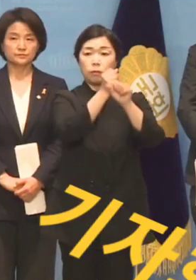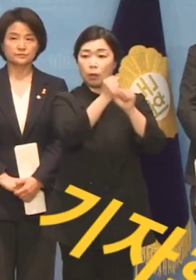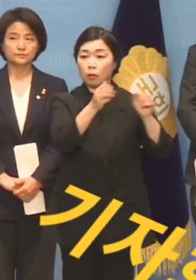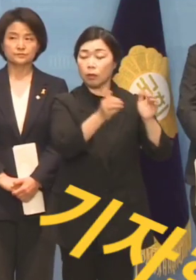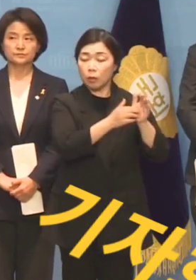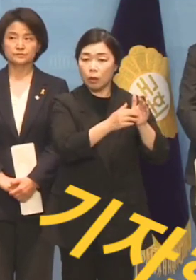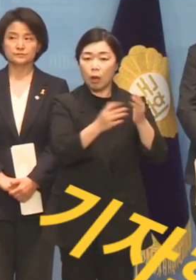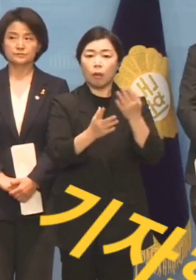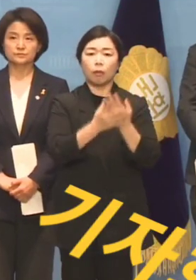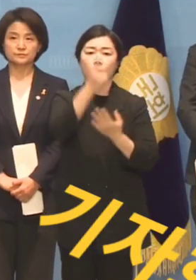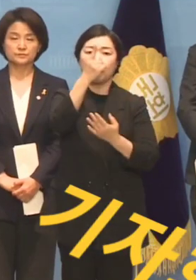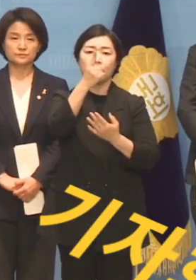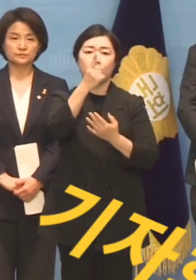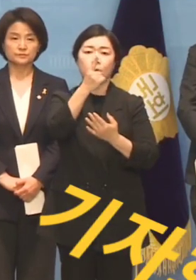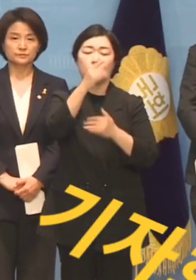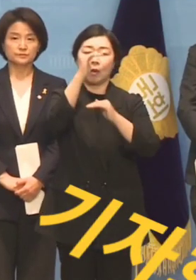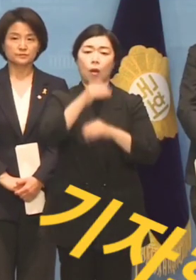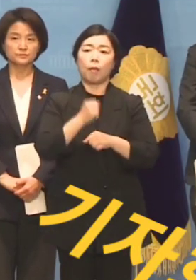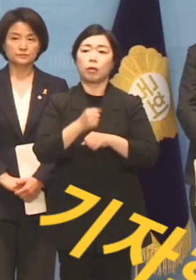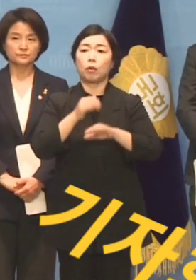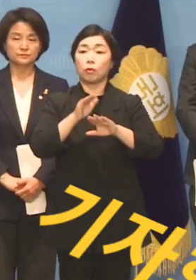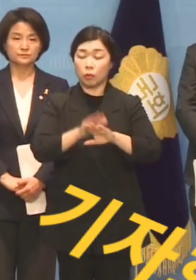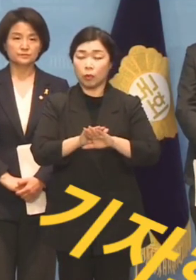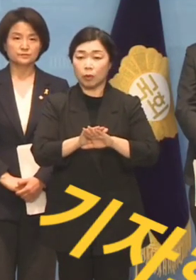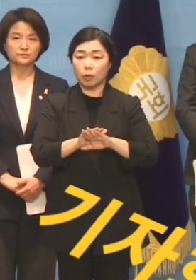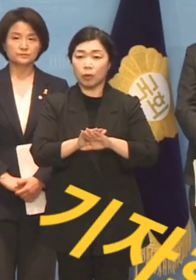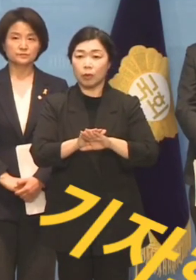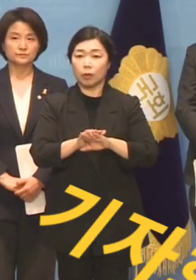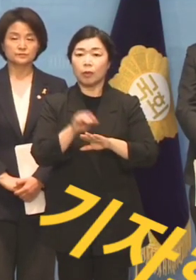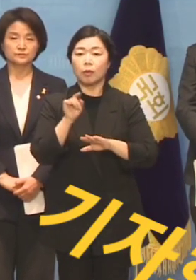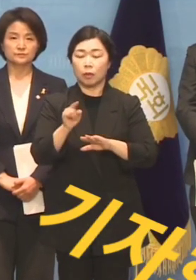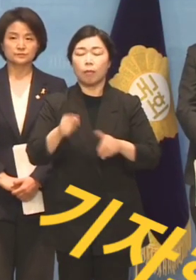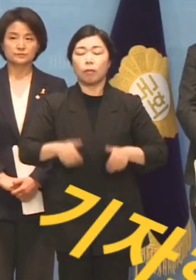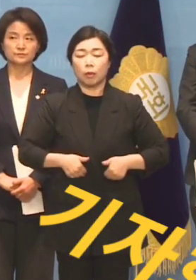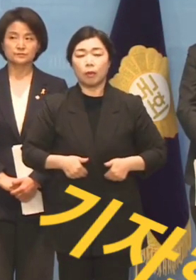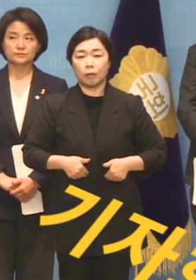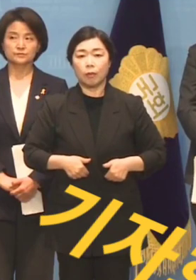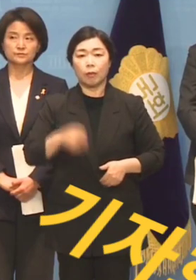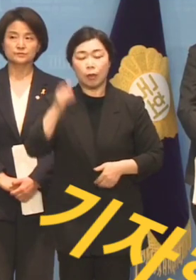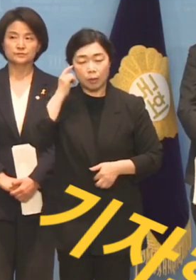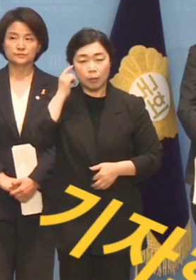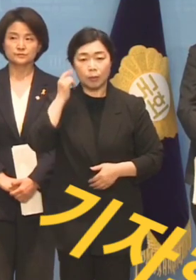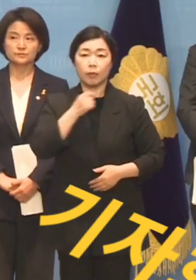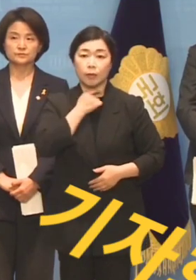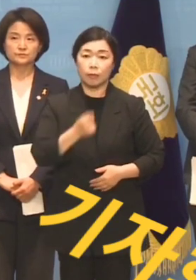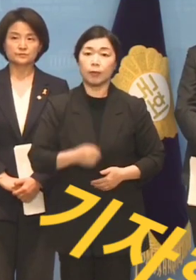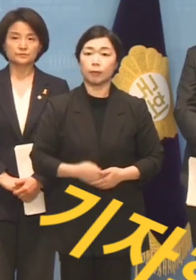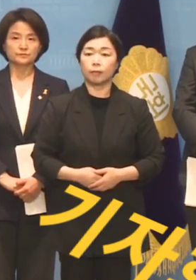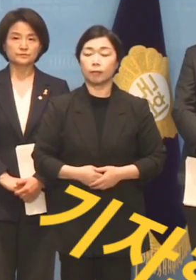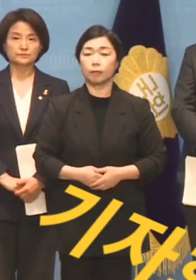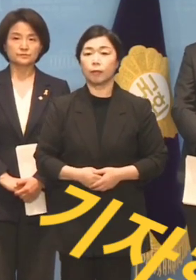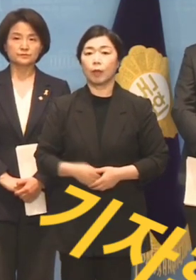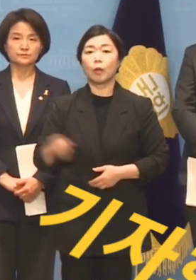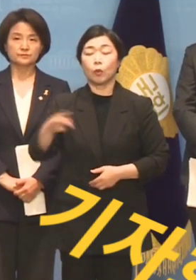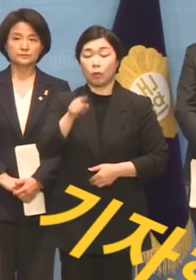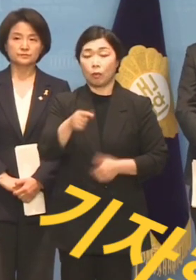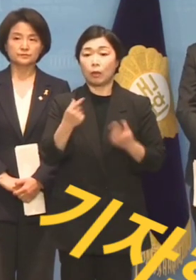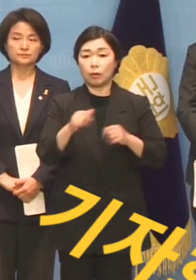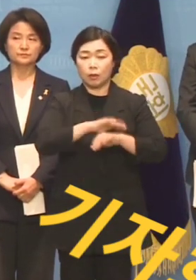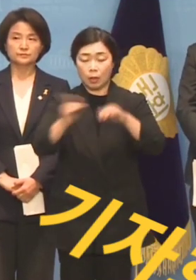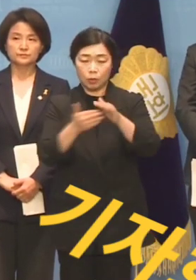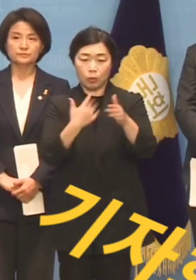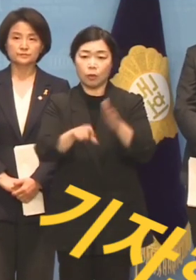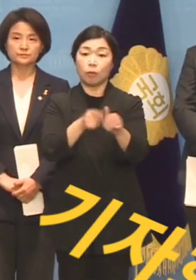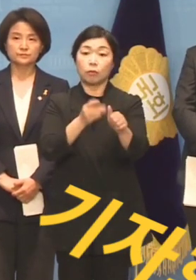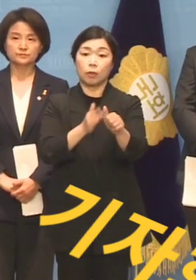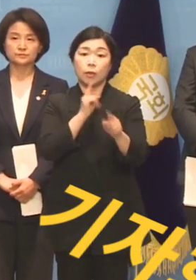결집돼서 단일안이 합의되는 그런 협상 과정이 있었으면 하는 그런 바람, 그런 당부를